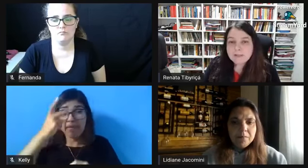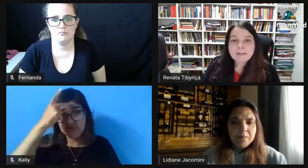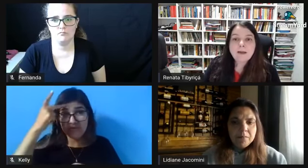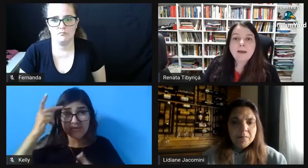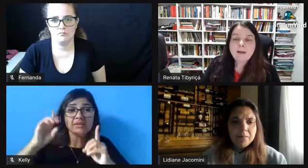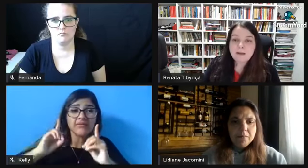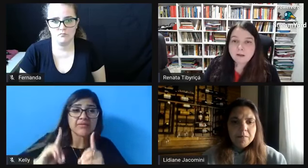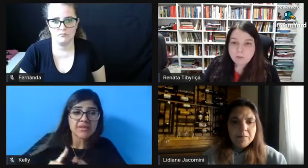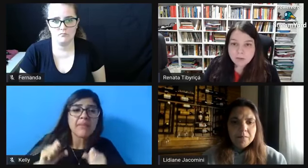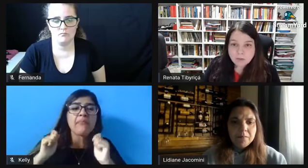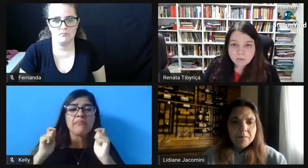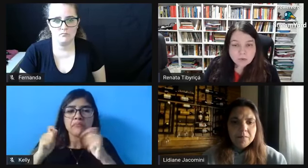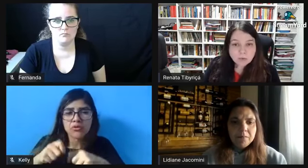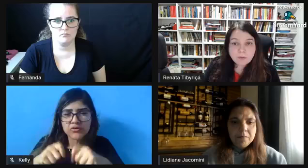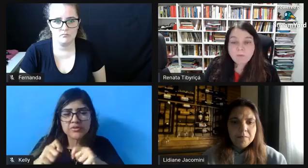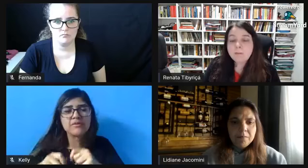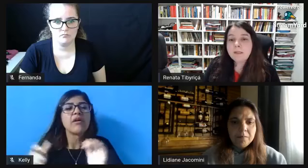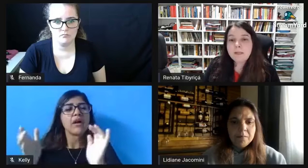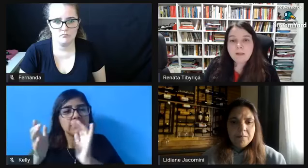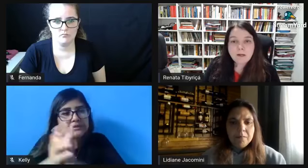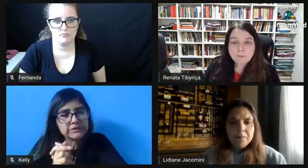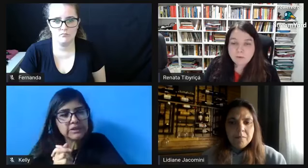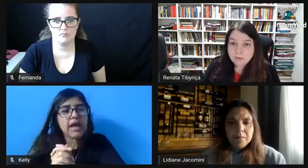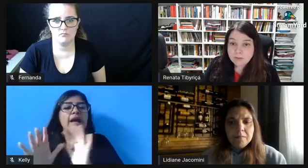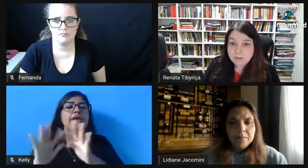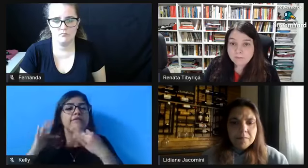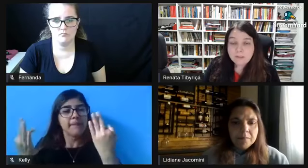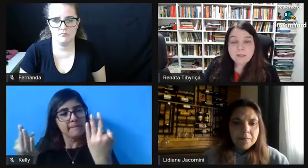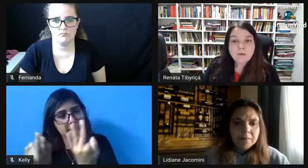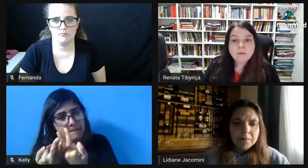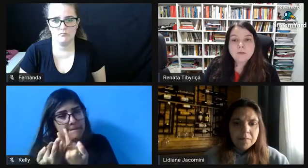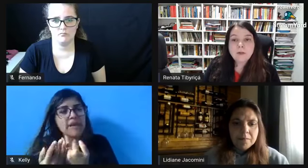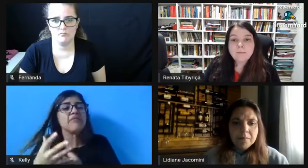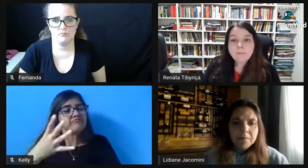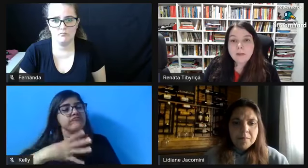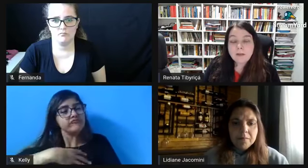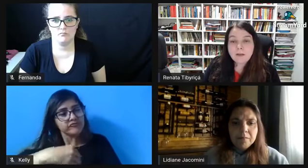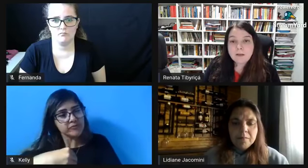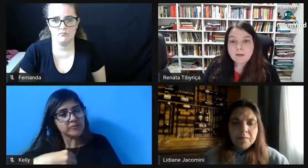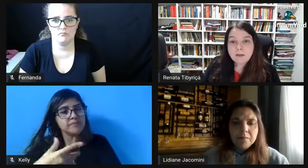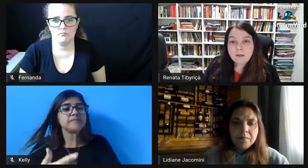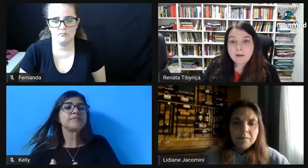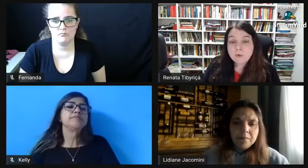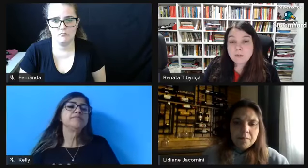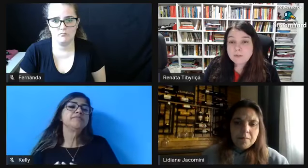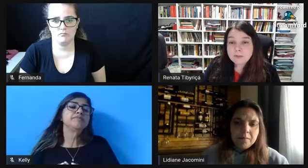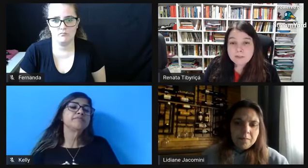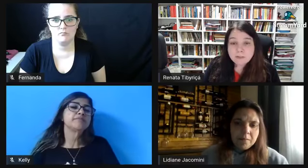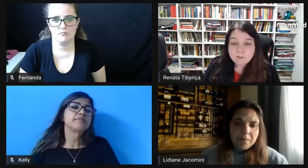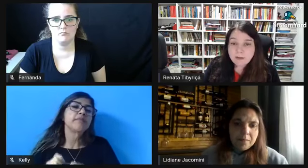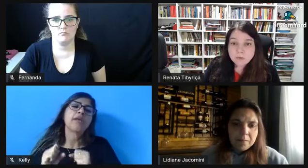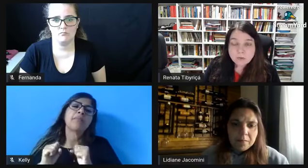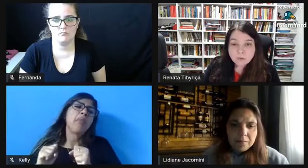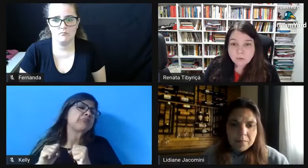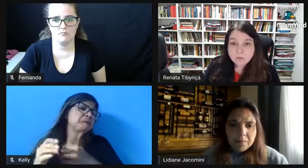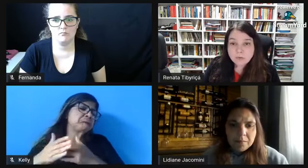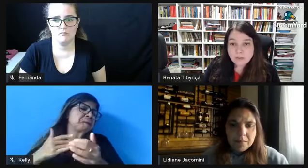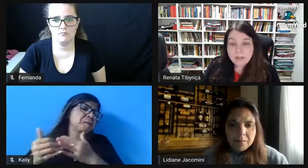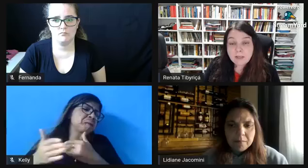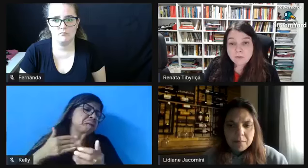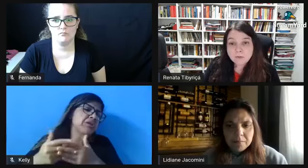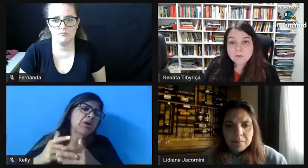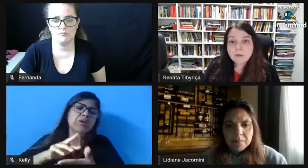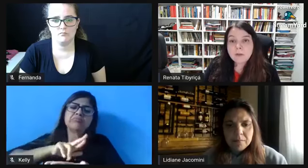pode casar, ela pode constituir família, ela pode ter filhos, ela pode exercer diversos